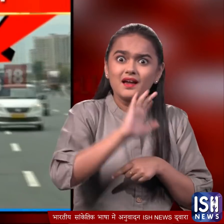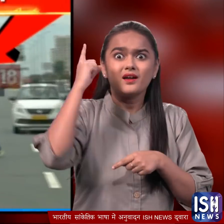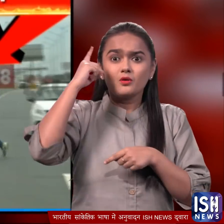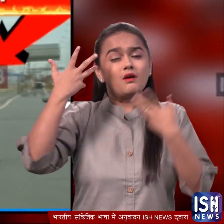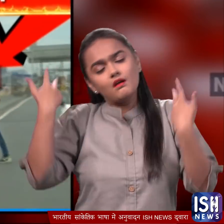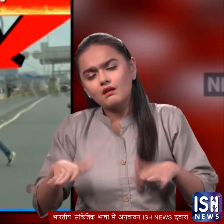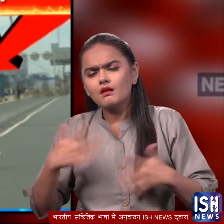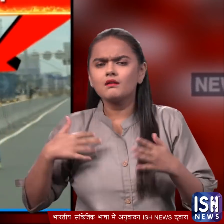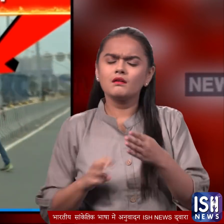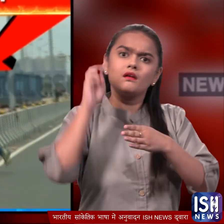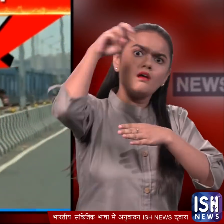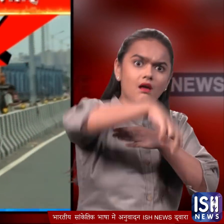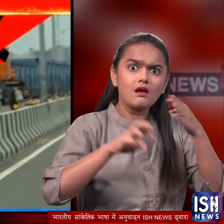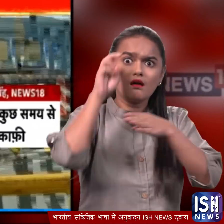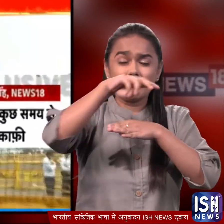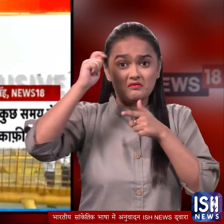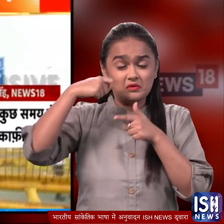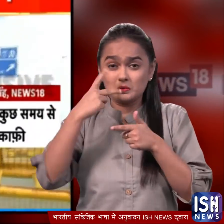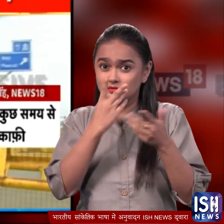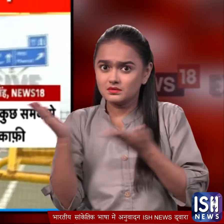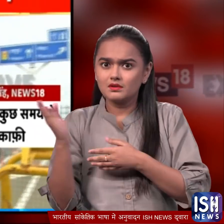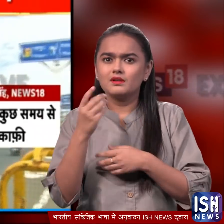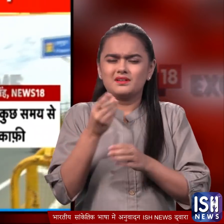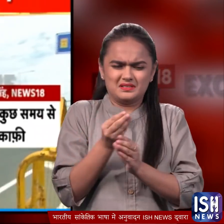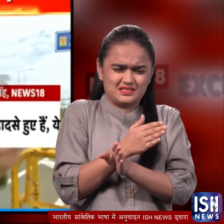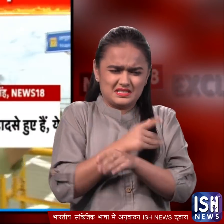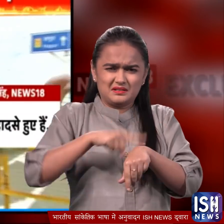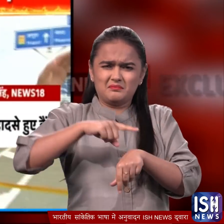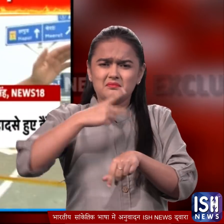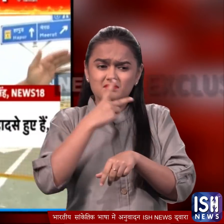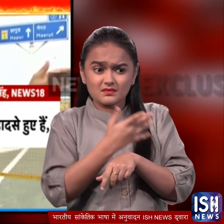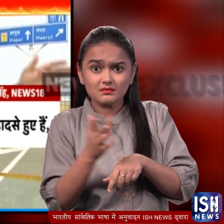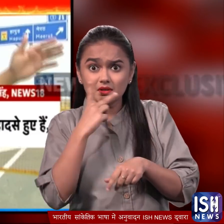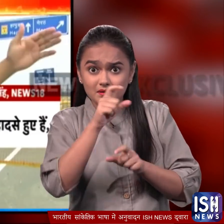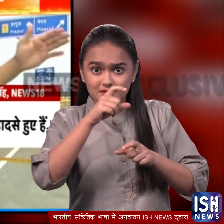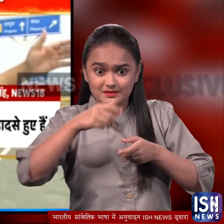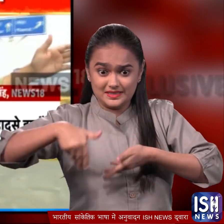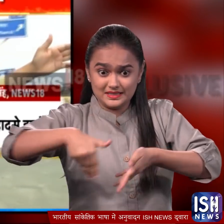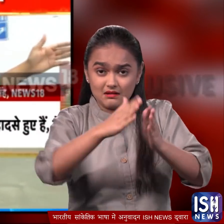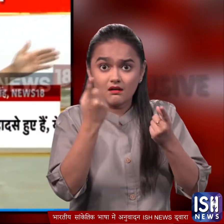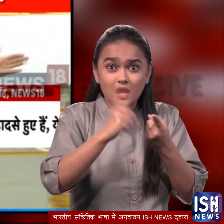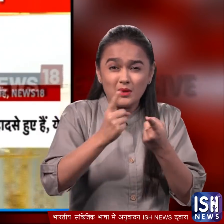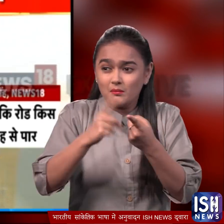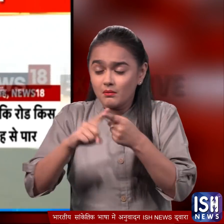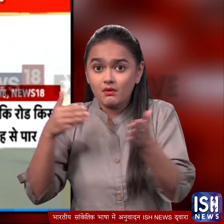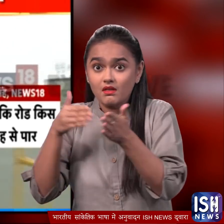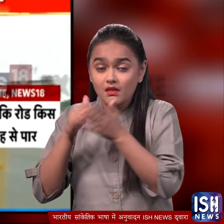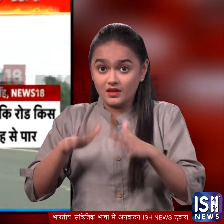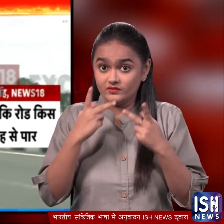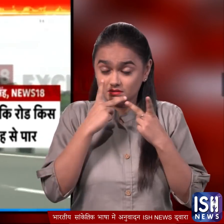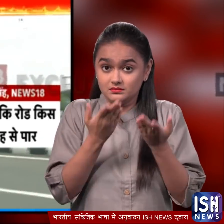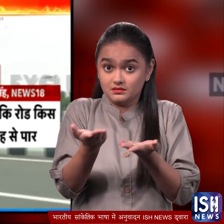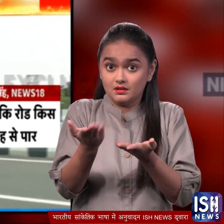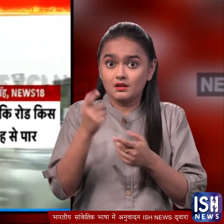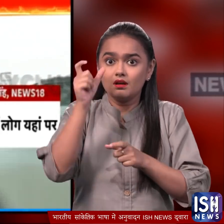गाड़ियों के बीच से इस पार से उस पार जाते नजर आए। पिछले कुछ समय से काफी ज्यादा सड़क हादसे हुए हैं। ये देखिए कि